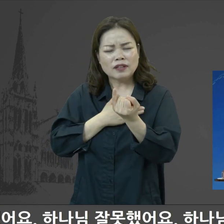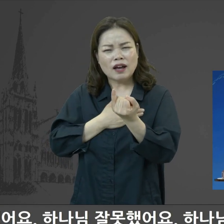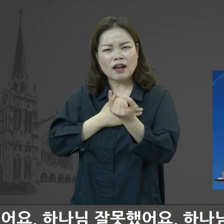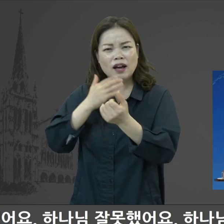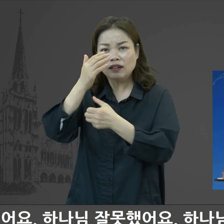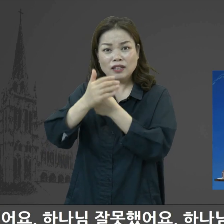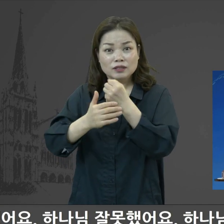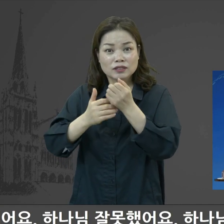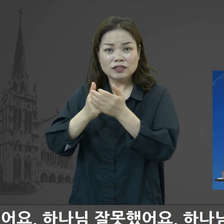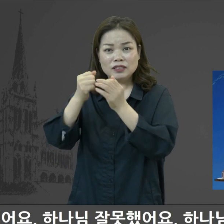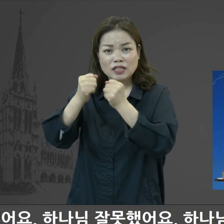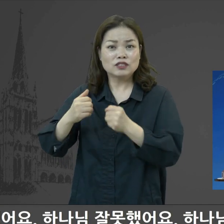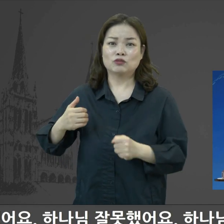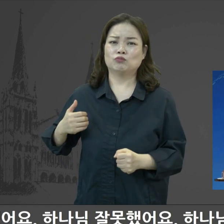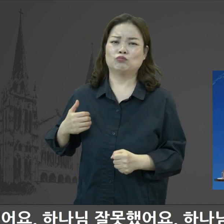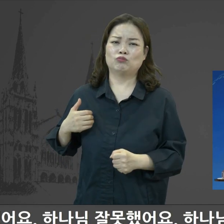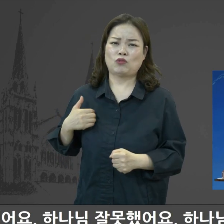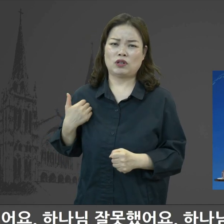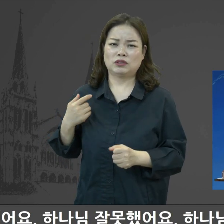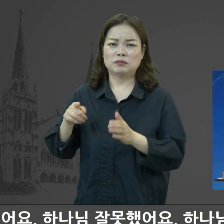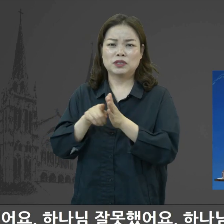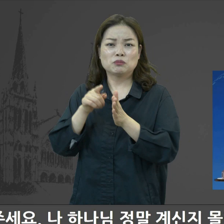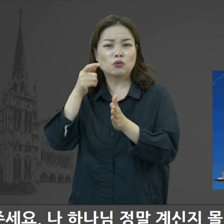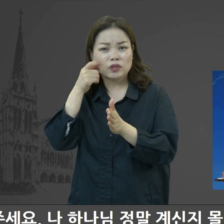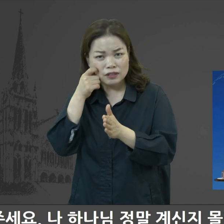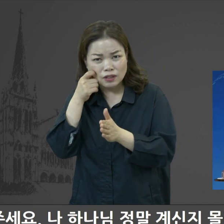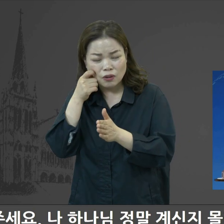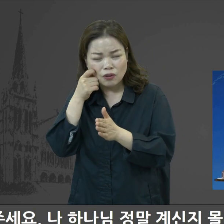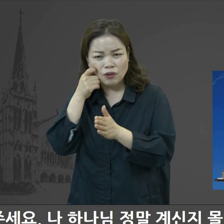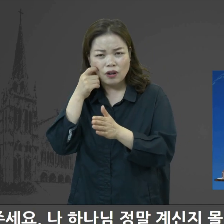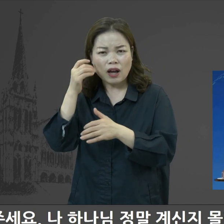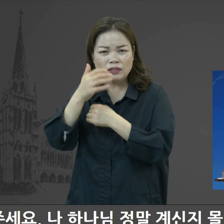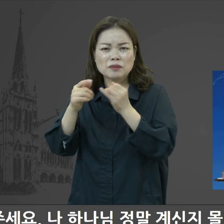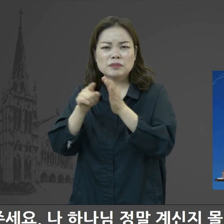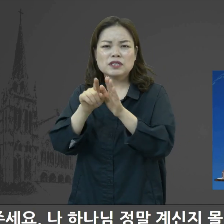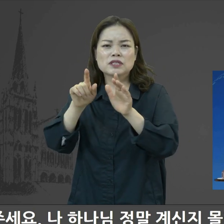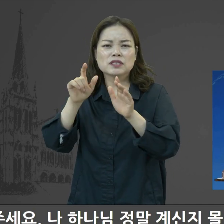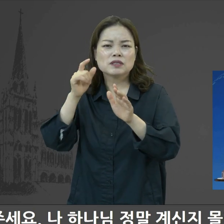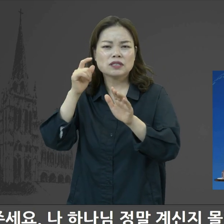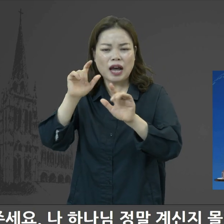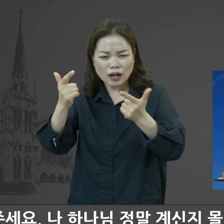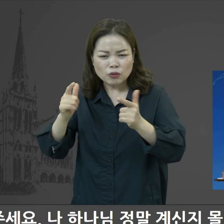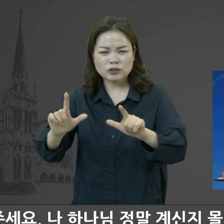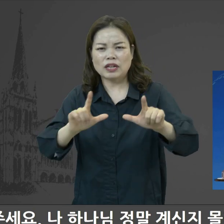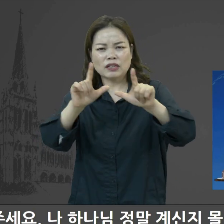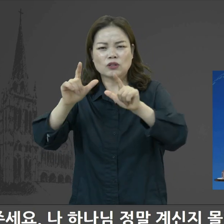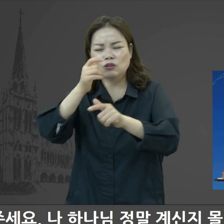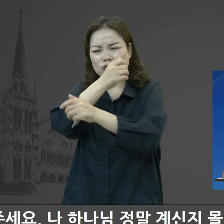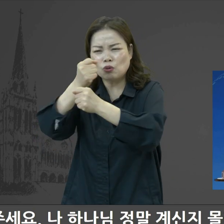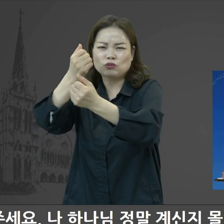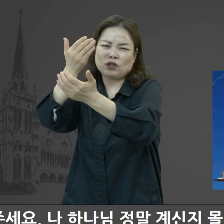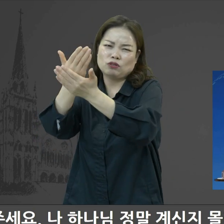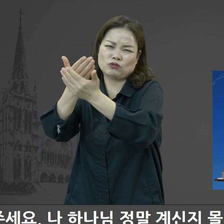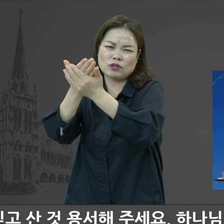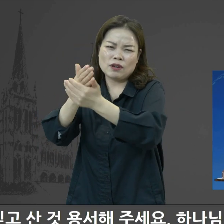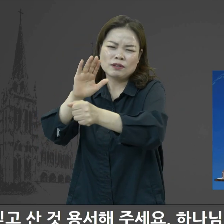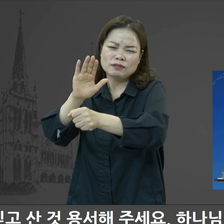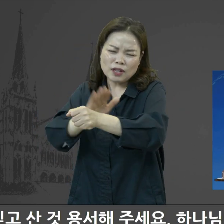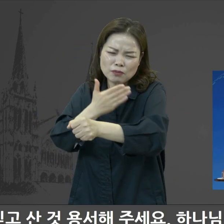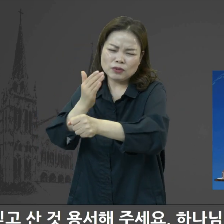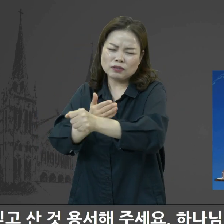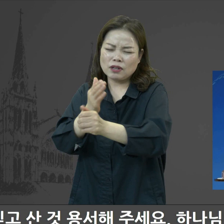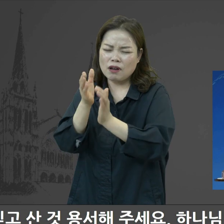하나님 정말 계신지 몰라서 못 믿은 거예요, 하나님 안 믿고 산 거 용서해 주세요, 하나님 용서해 주세요, 잘못했어요,